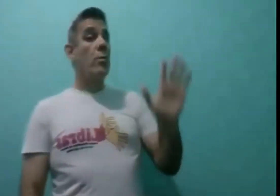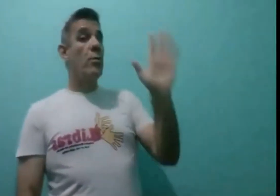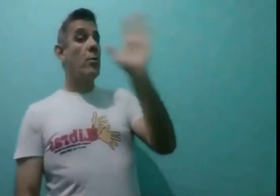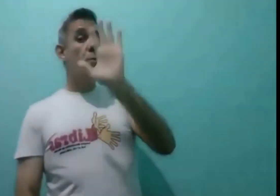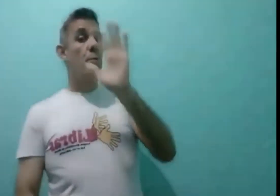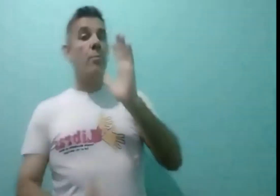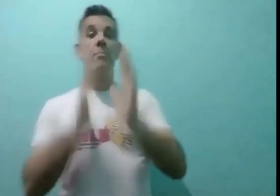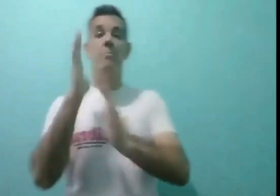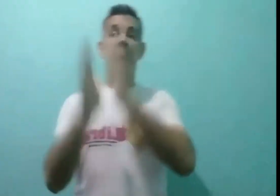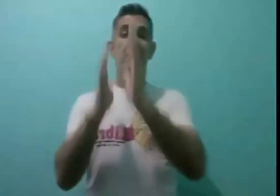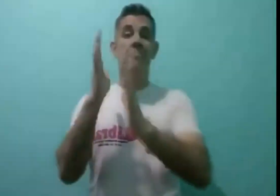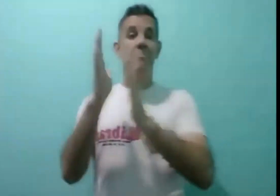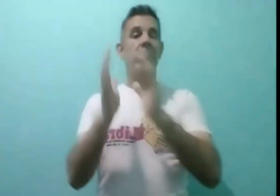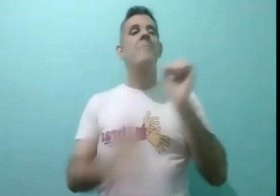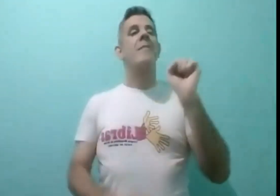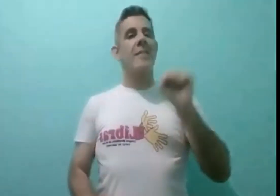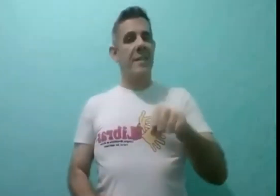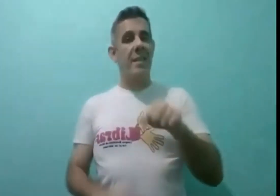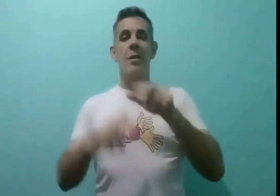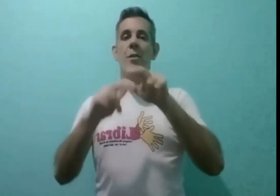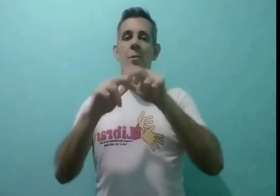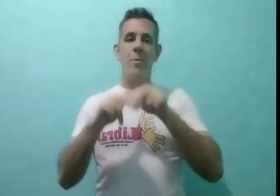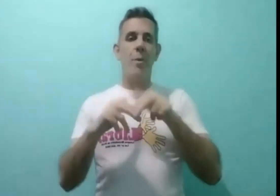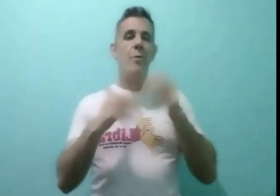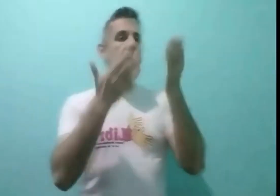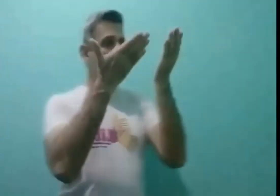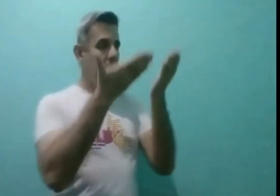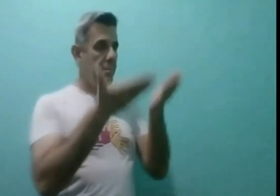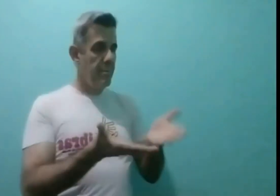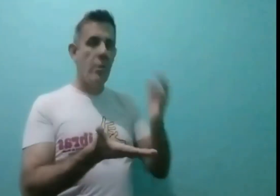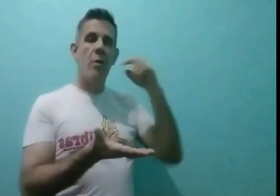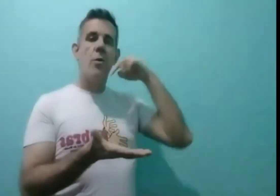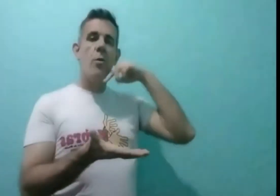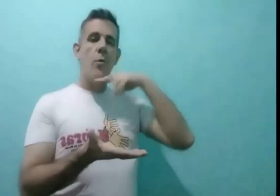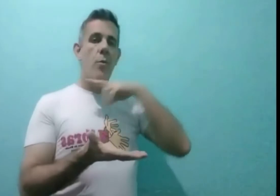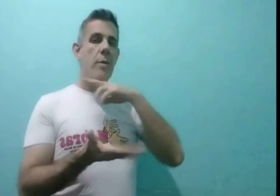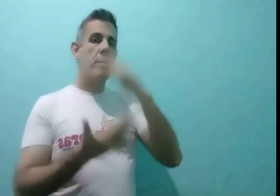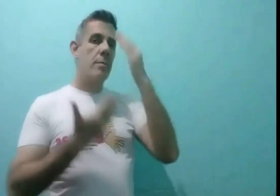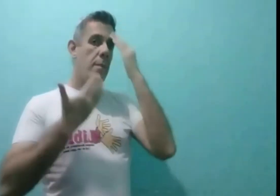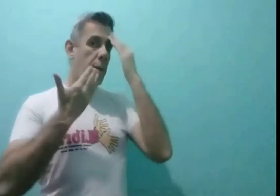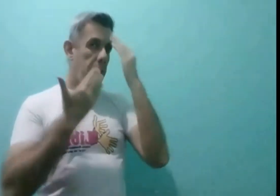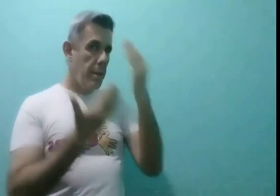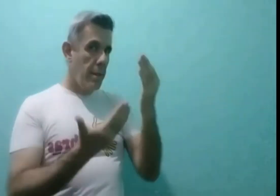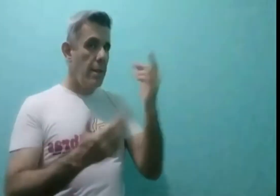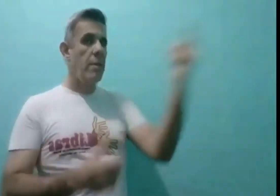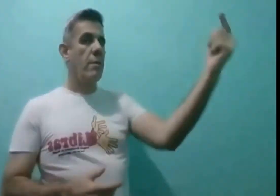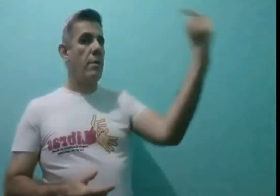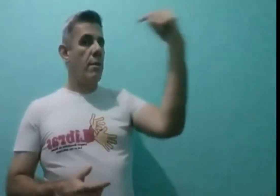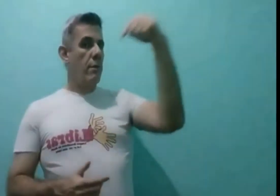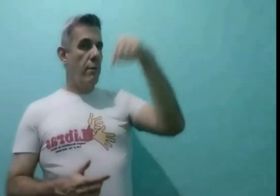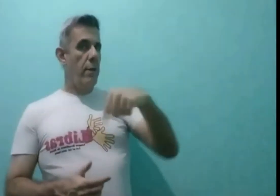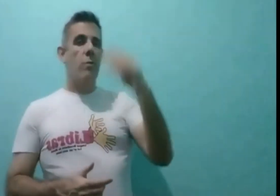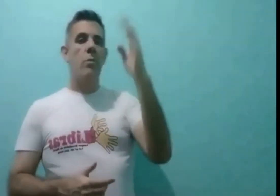se desenvolvessem bastante. Então é por isso que